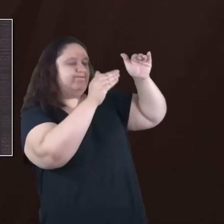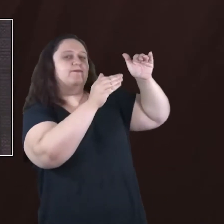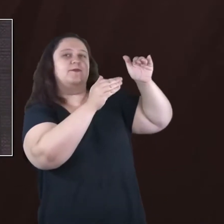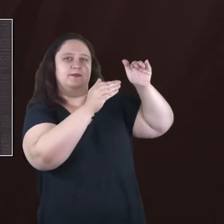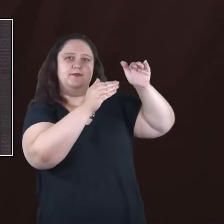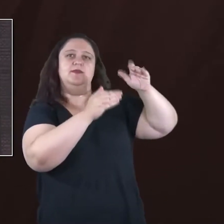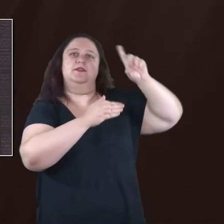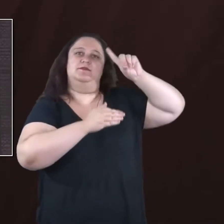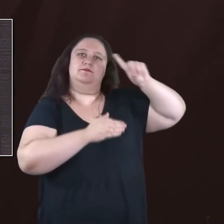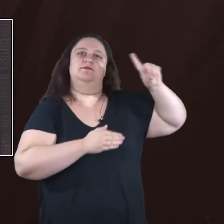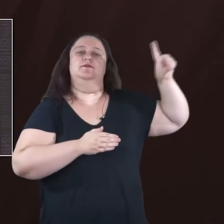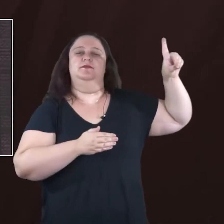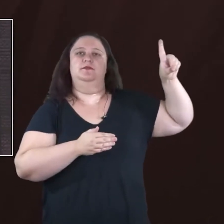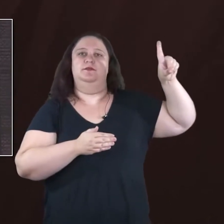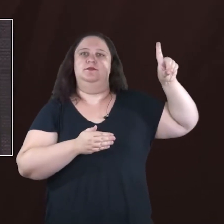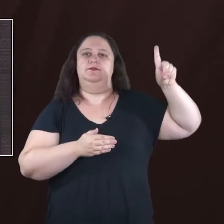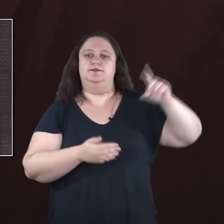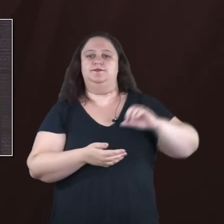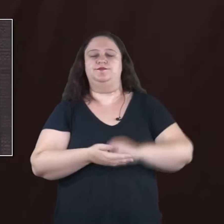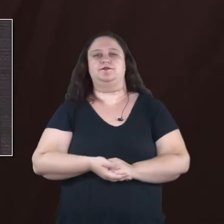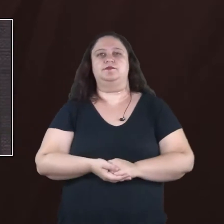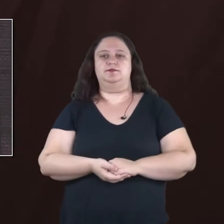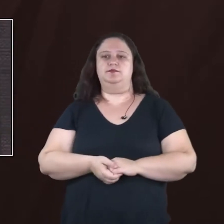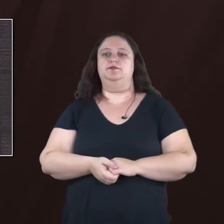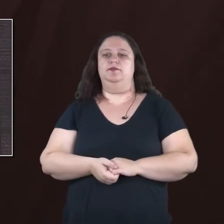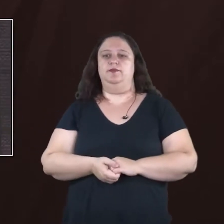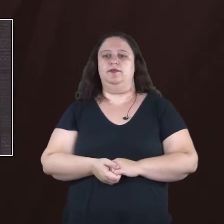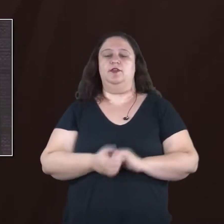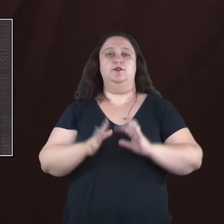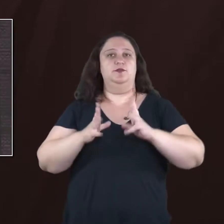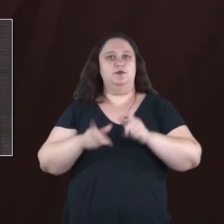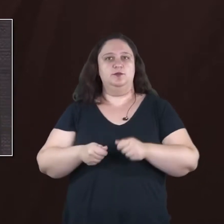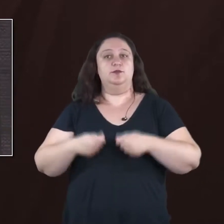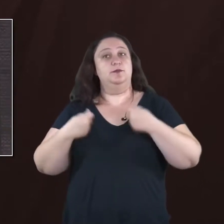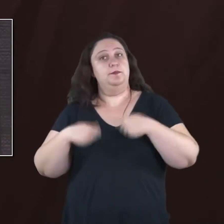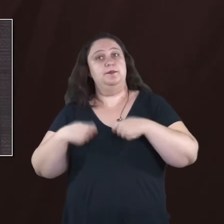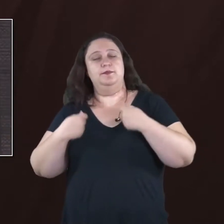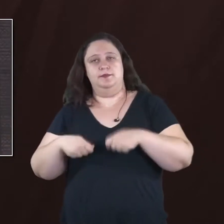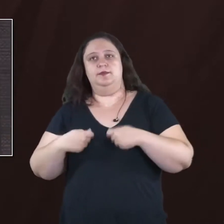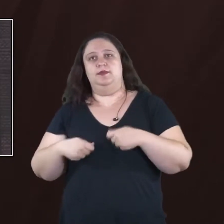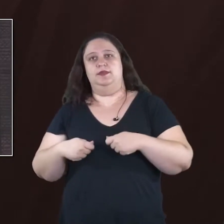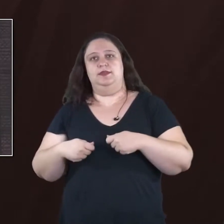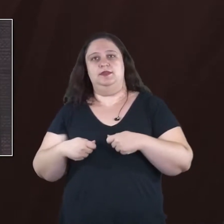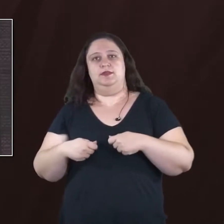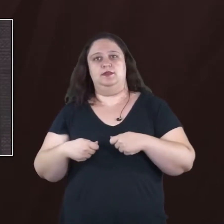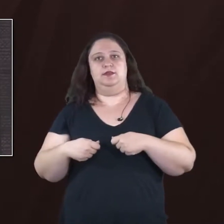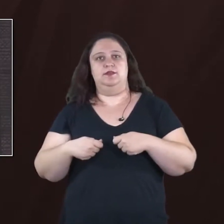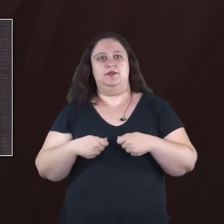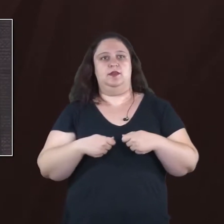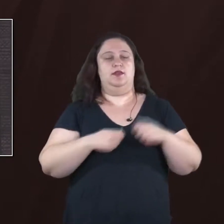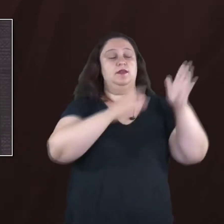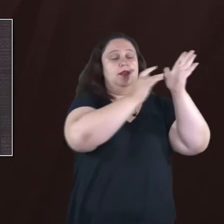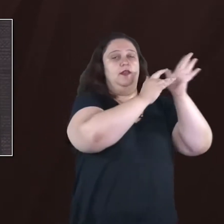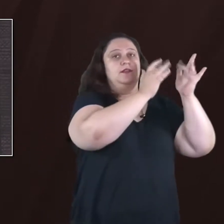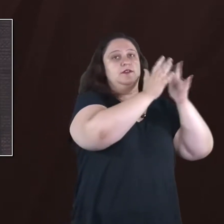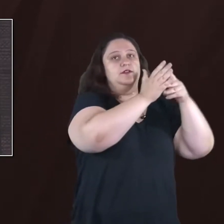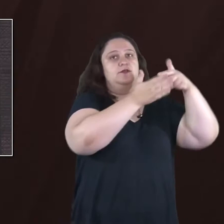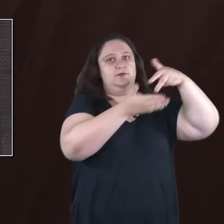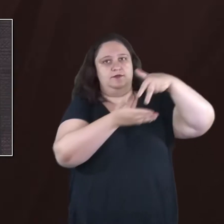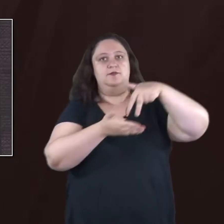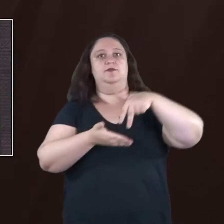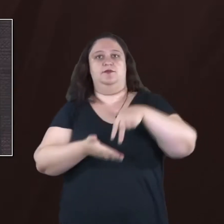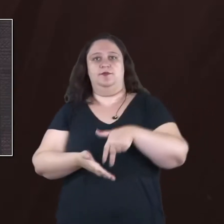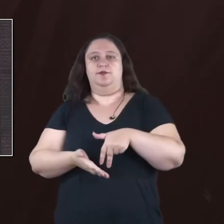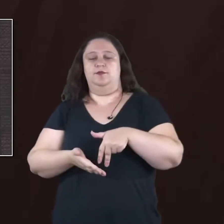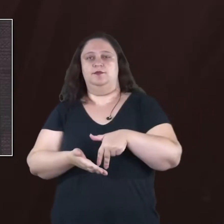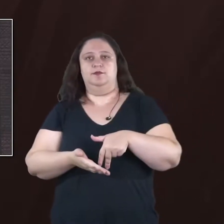Espírito, levar a cabo tudo aquilo ainda o que falta fazer para que Deus possa cumprir